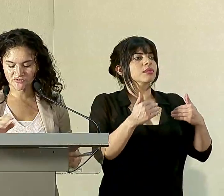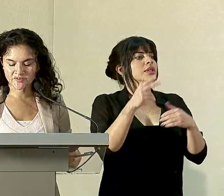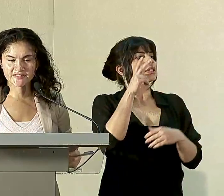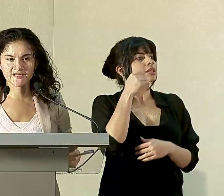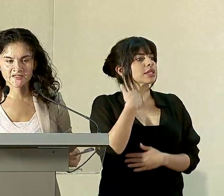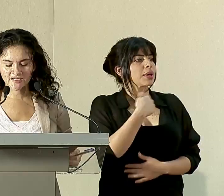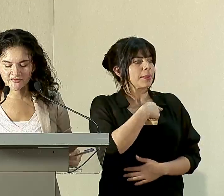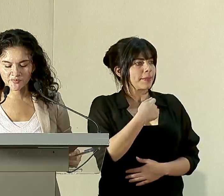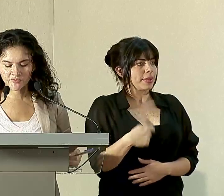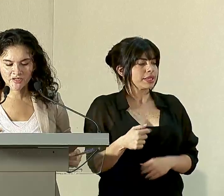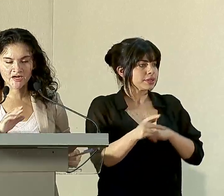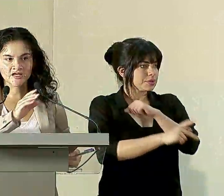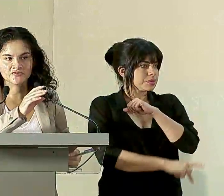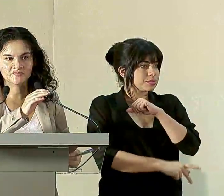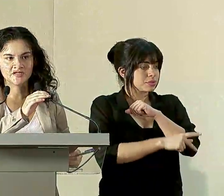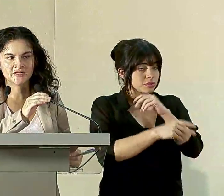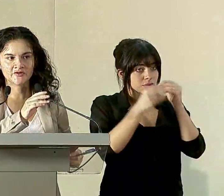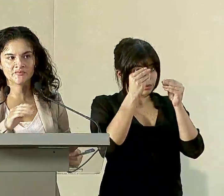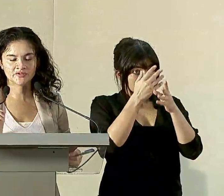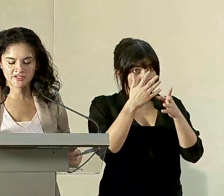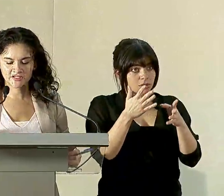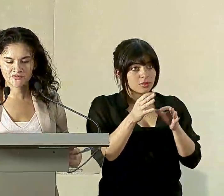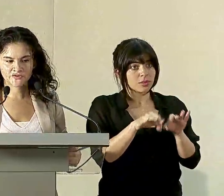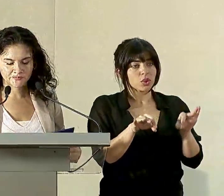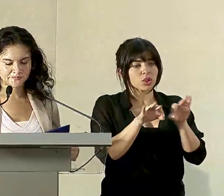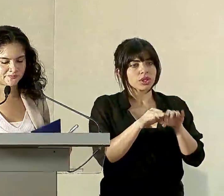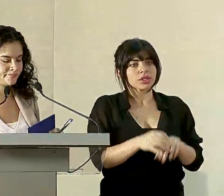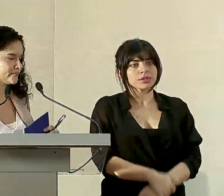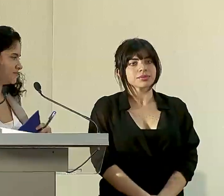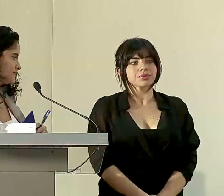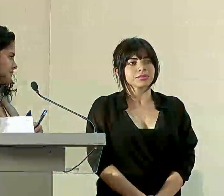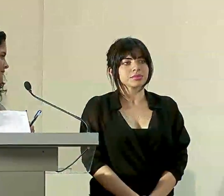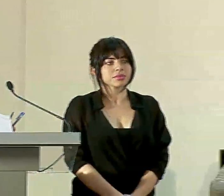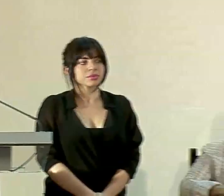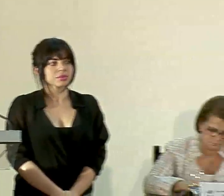Escucharemos al señor Presidente de la República, quien nos brindará un importante anuncio.